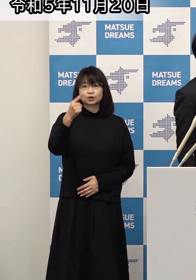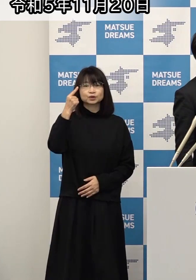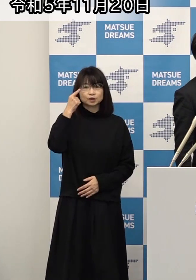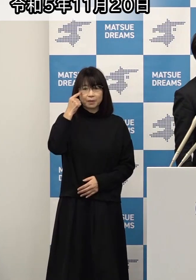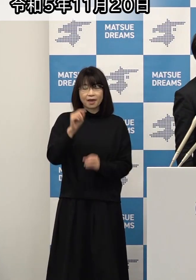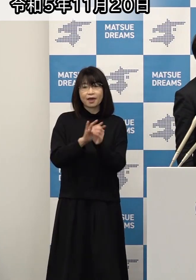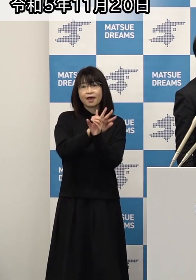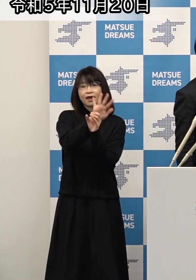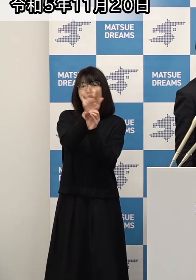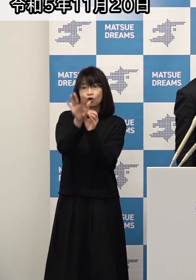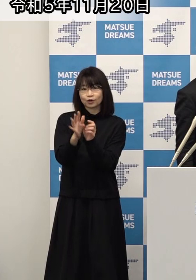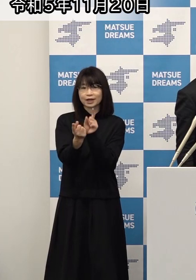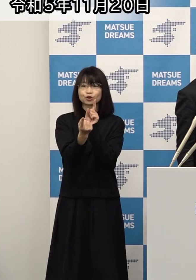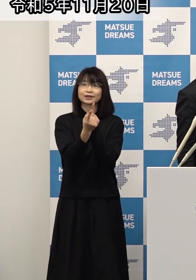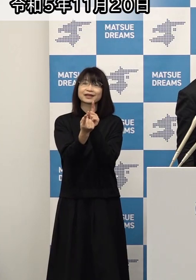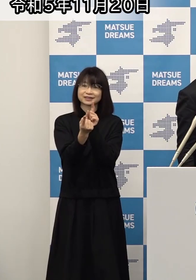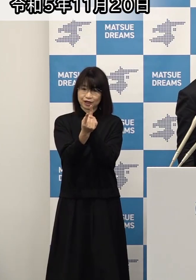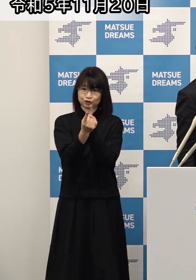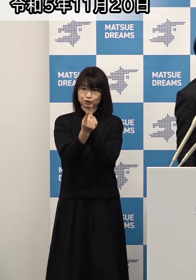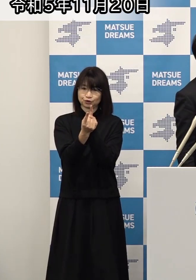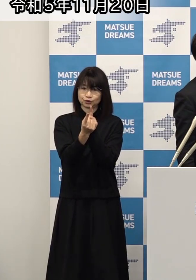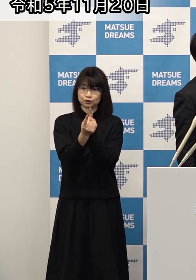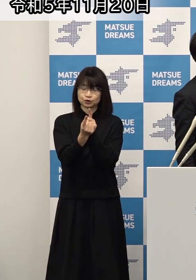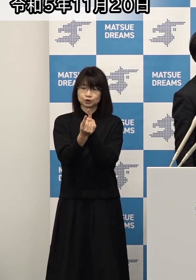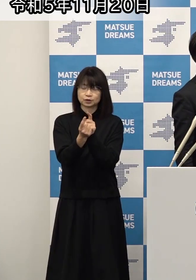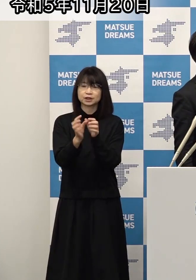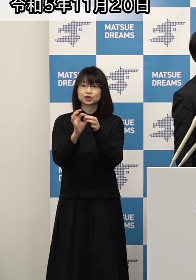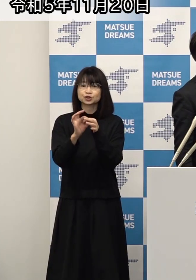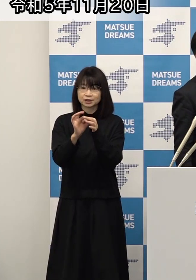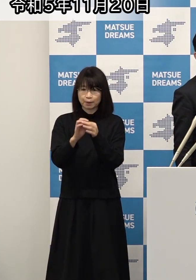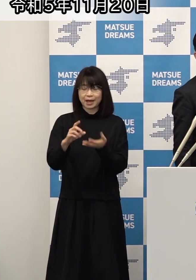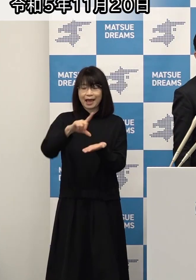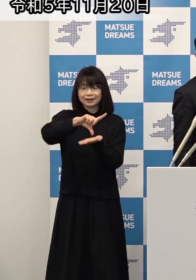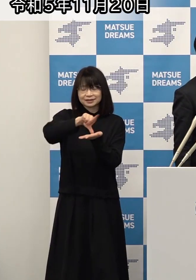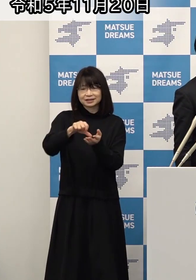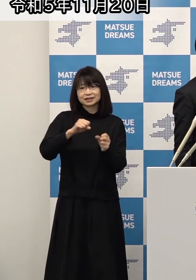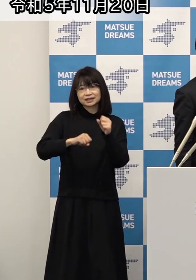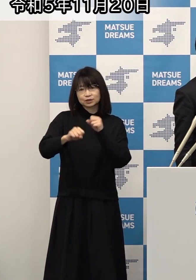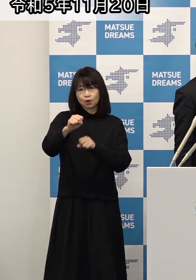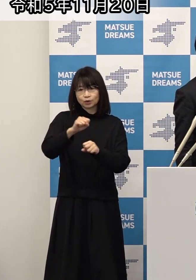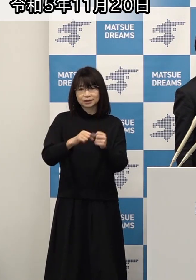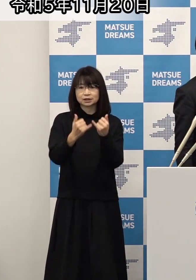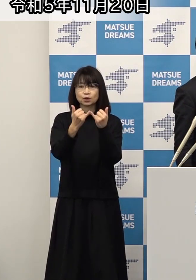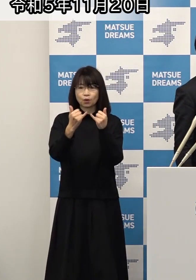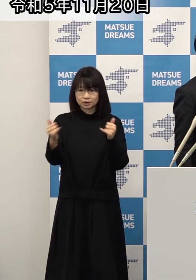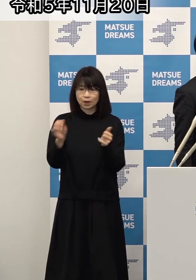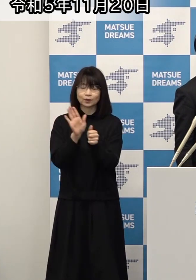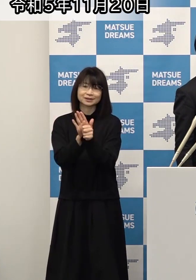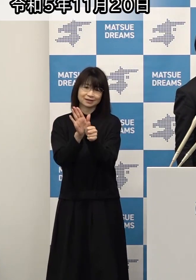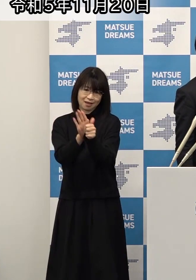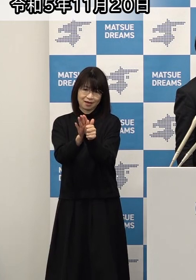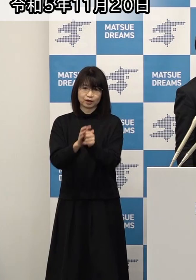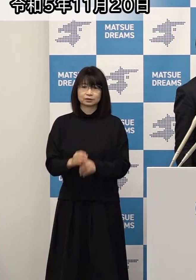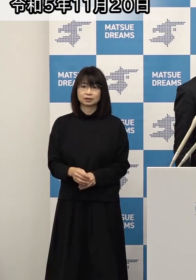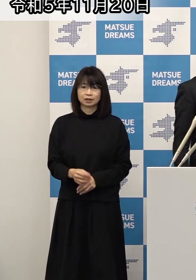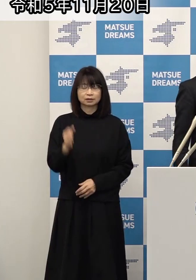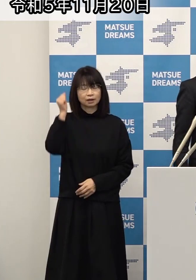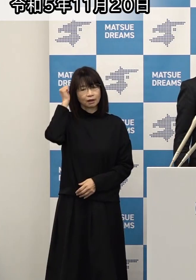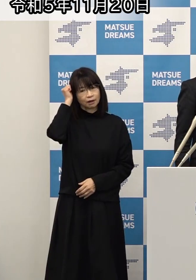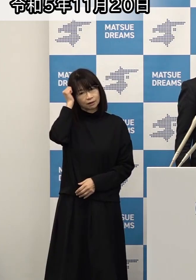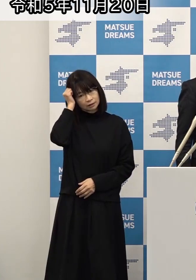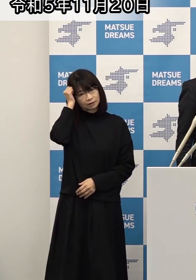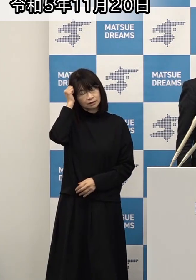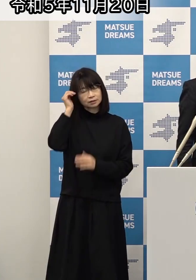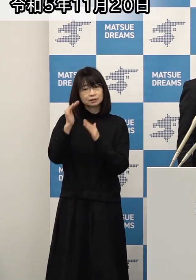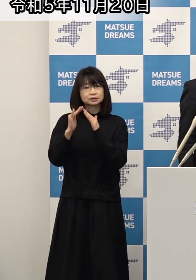型コロナウイルス感染症対策の項目に入っておりますが、地域の事業者を支援するということで、宿泊施設の高付加価